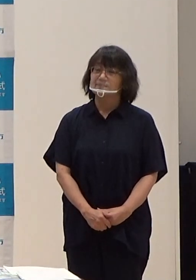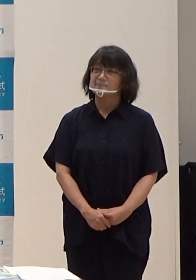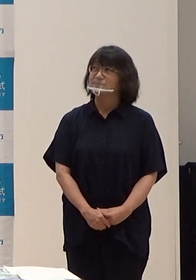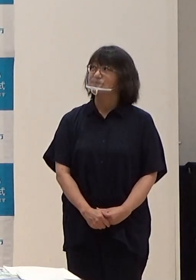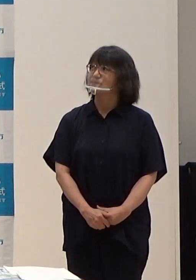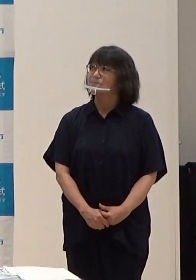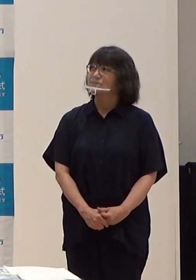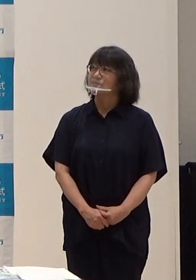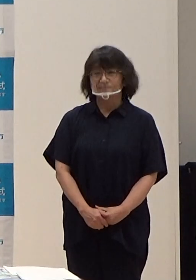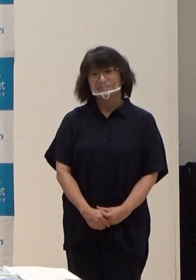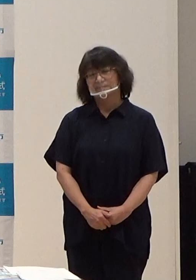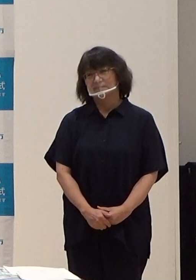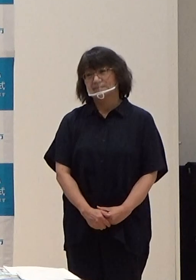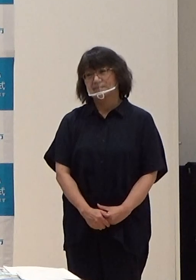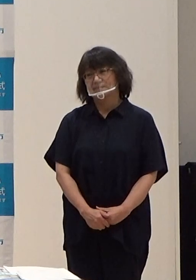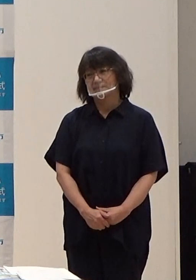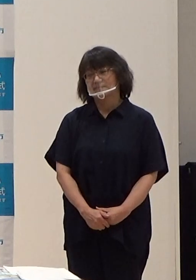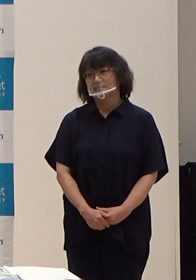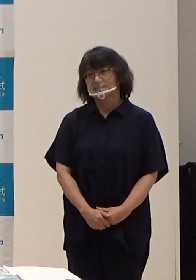します。